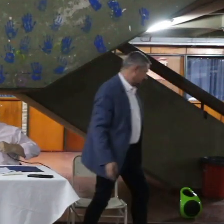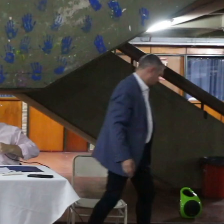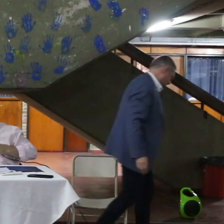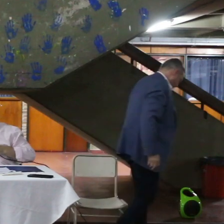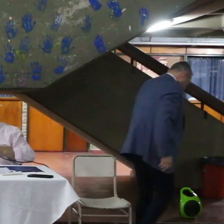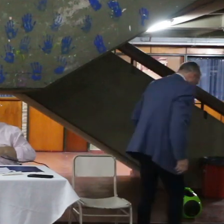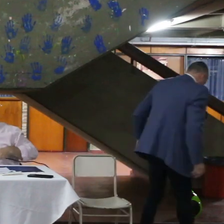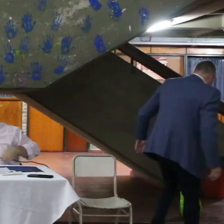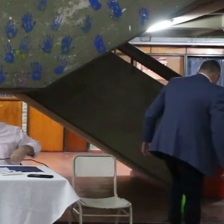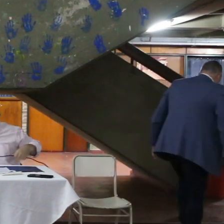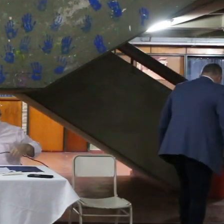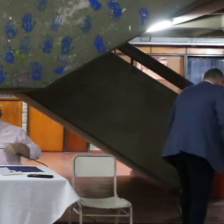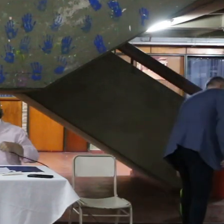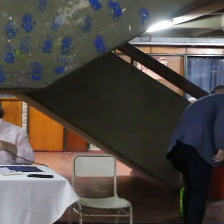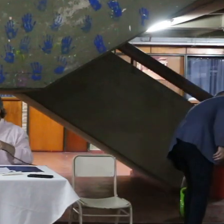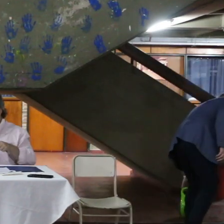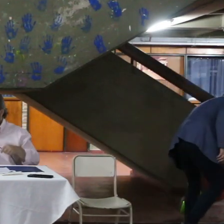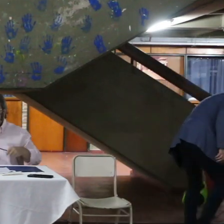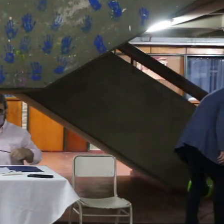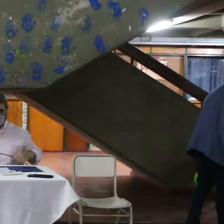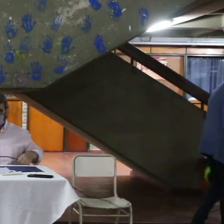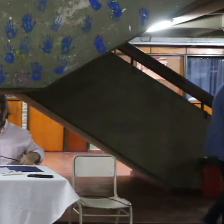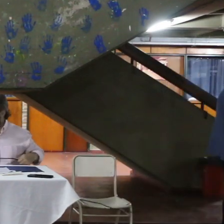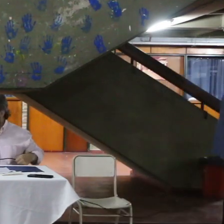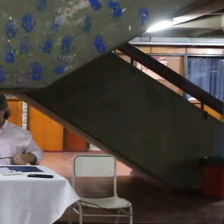que nada, era saludarnos,